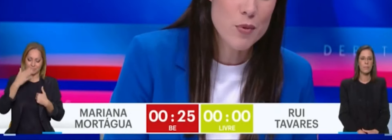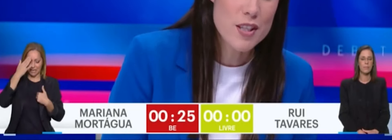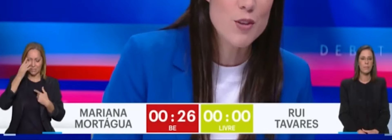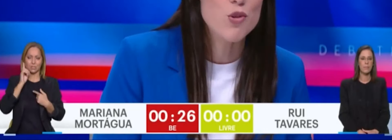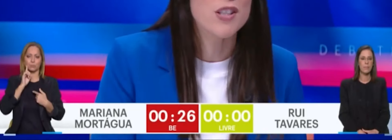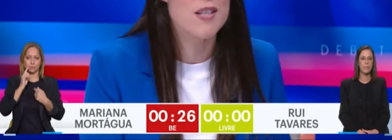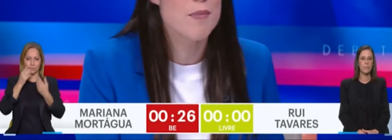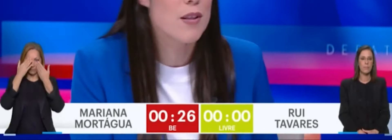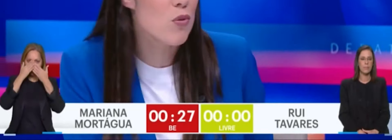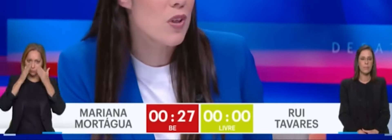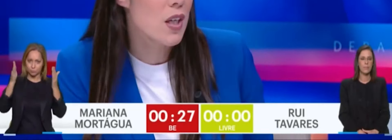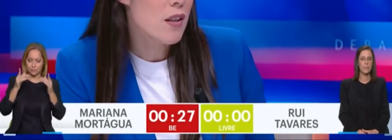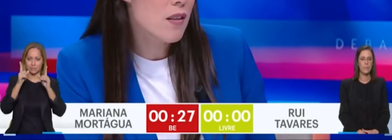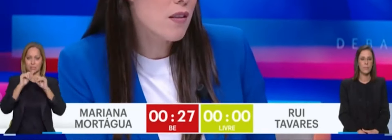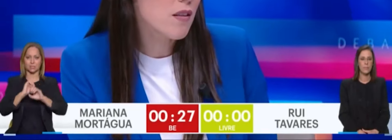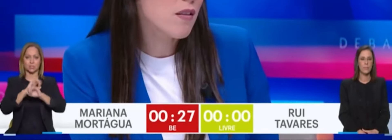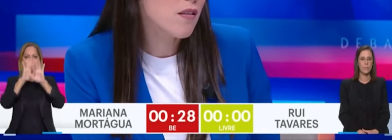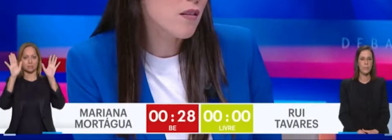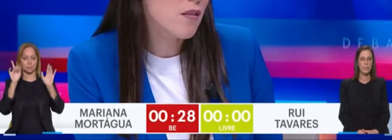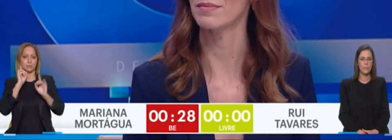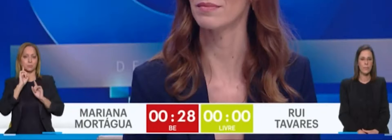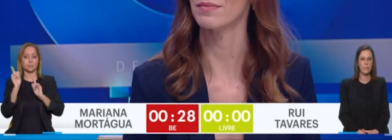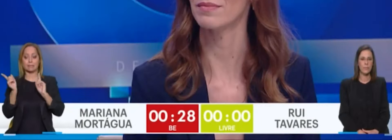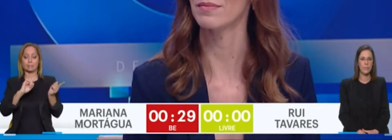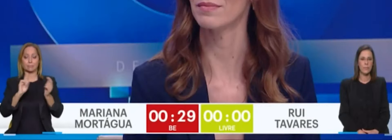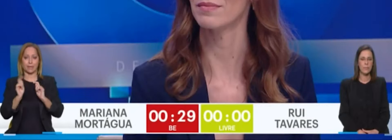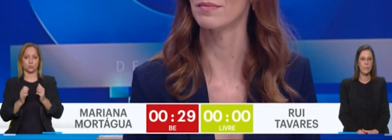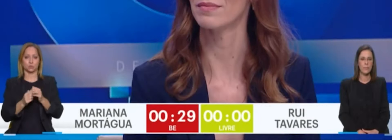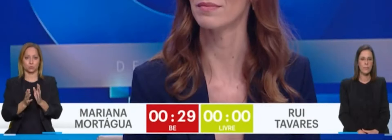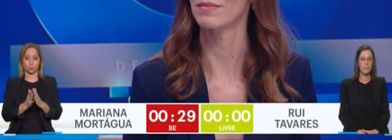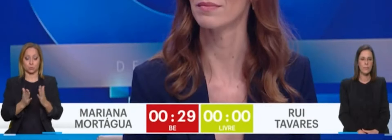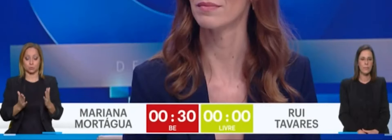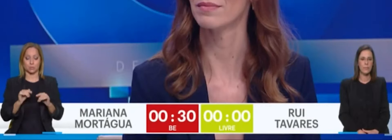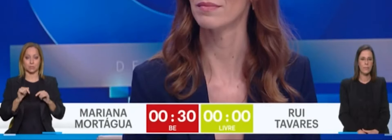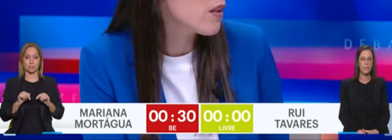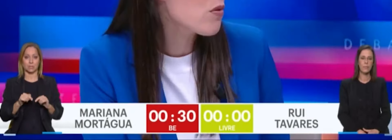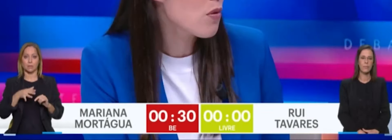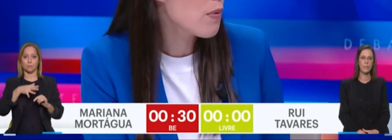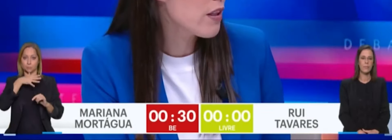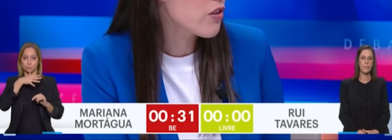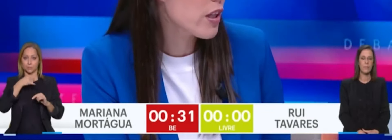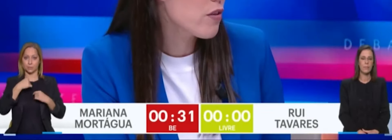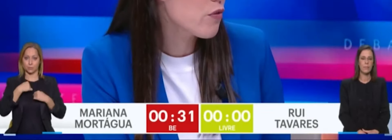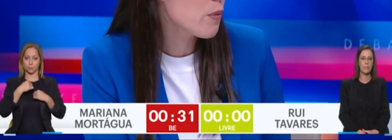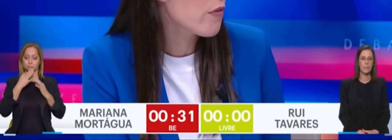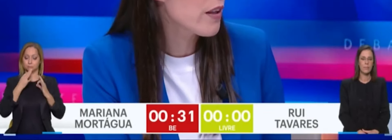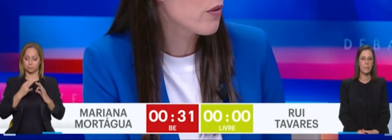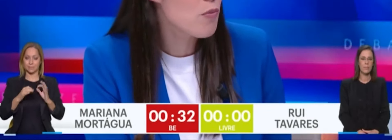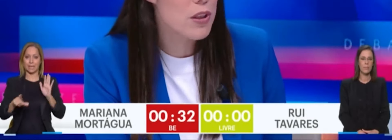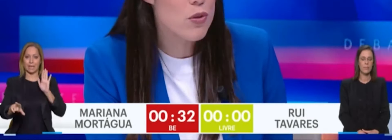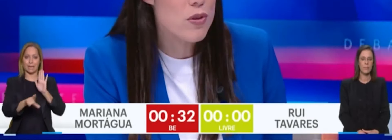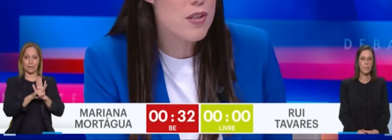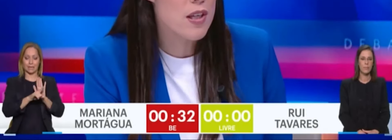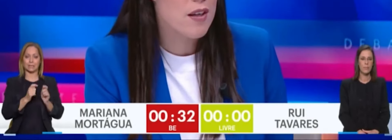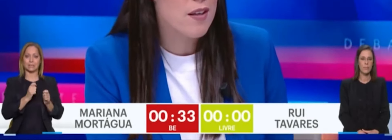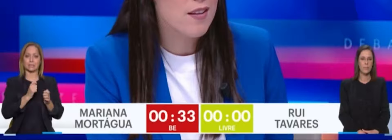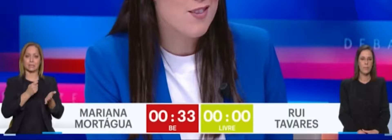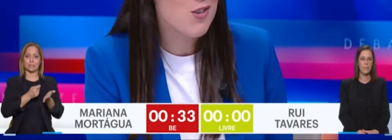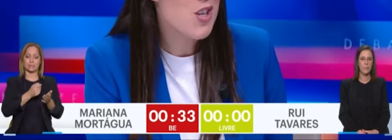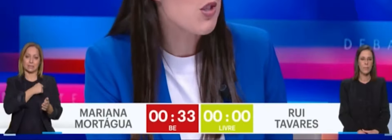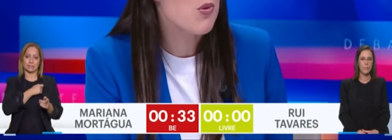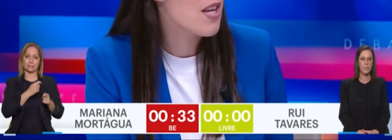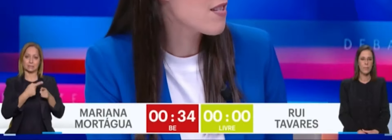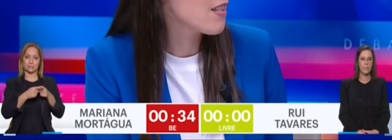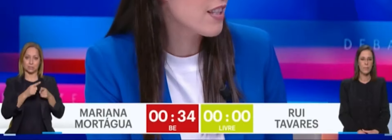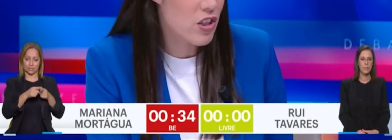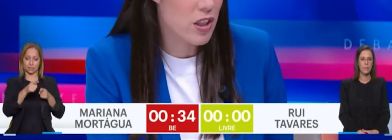bem da democracia e do esclarecimento que H faço as declarações e as mantenho sobre a lei das rendas que foi aprovado em 2012 Eh